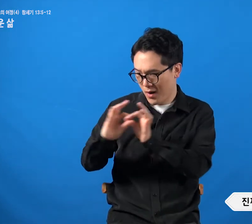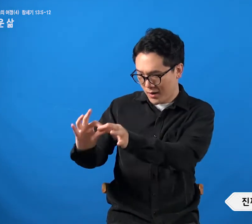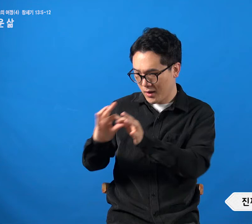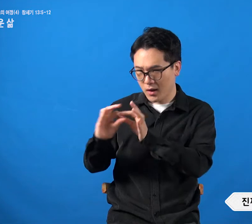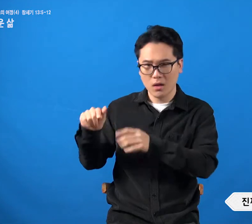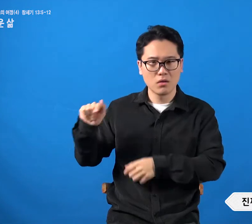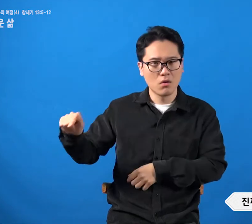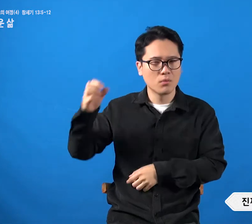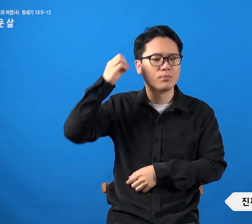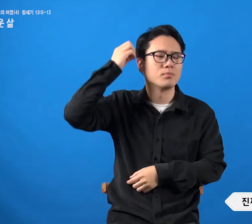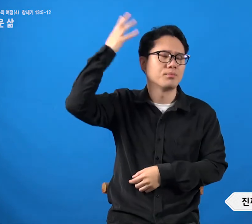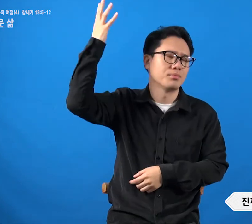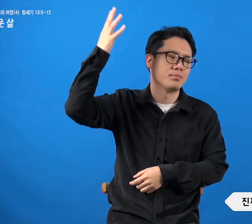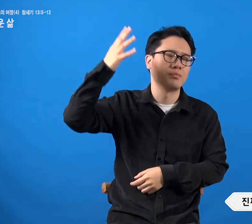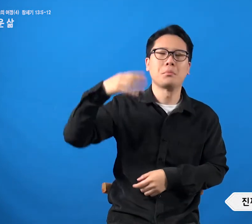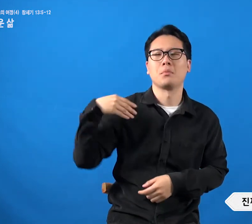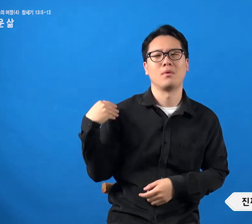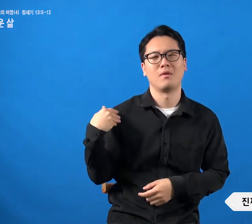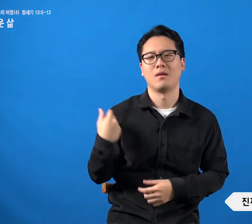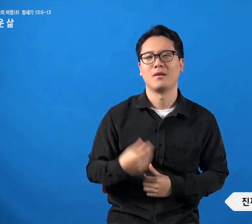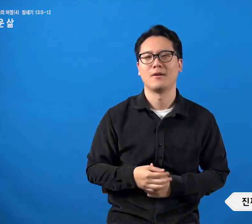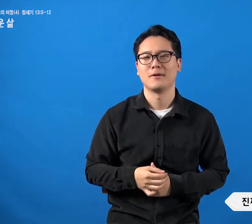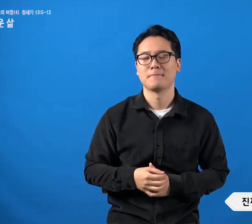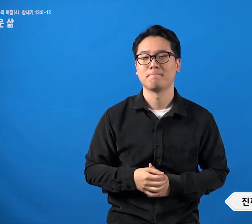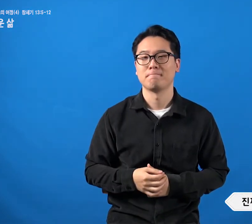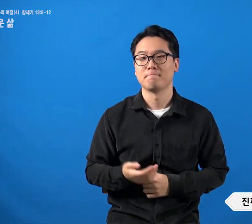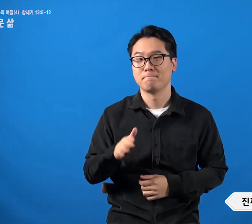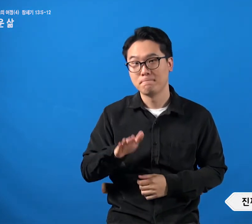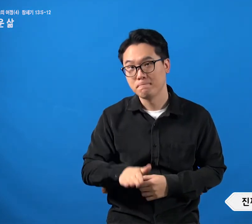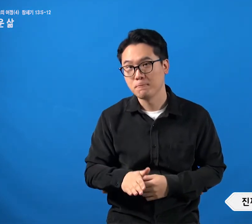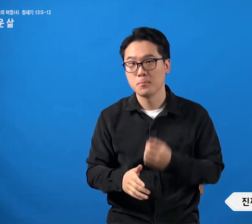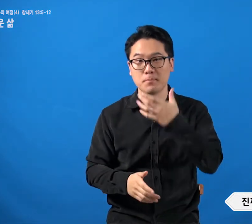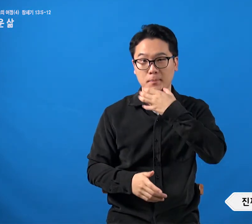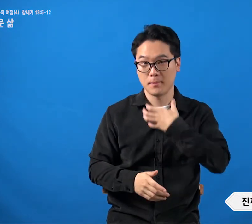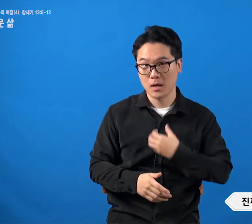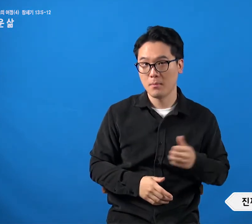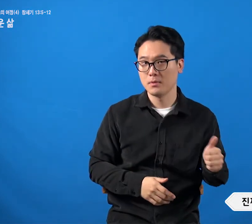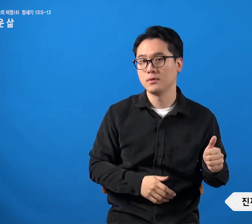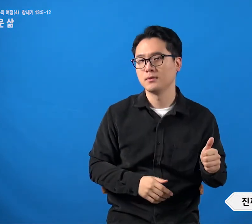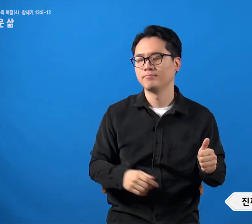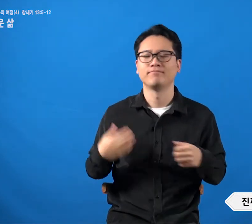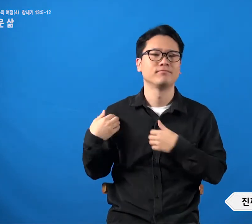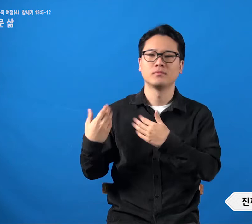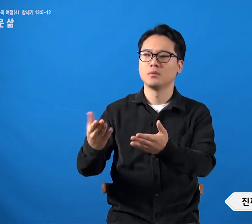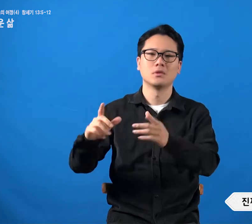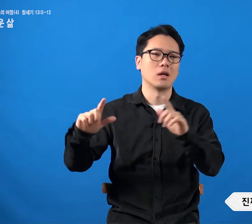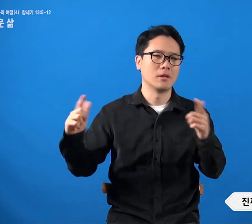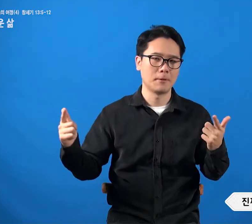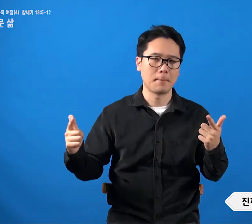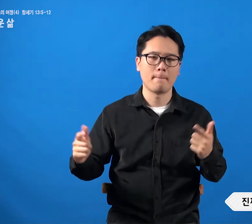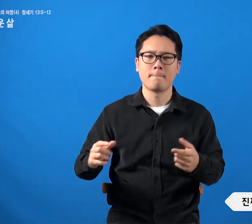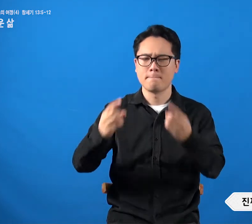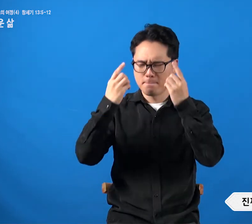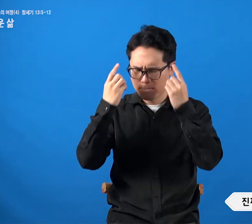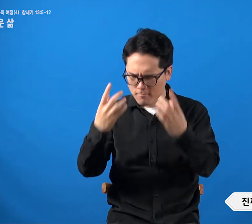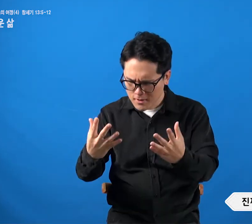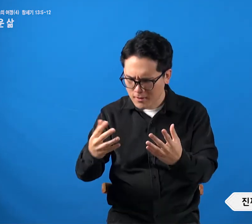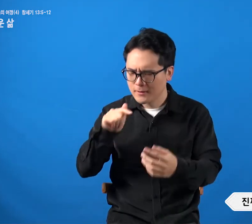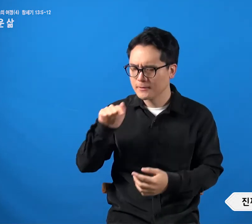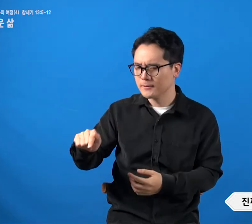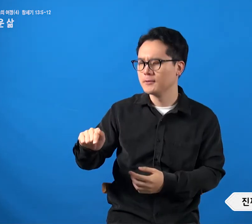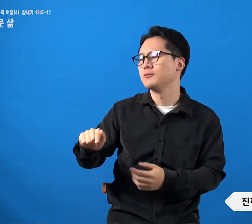놓칠 때가 얼마나 많이 있는지 모릅니다. 그런데 아브라함은 그렇게 하지 않습니다. 정확한